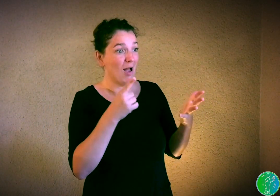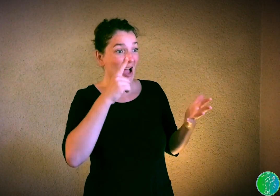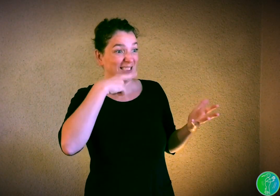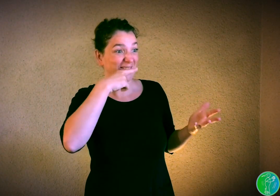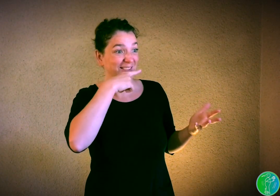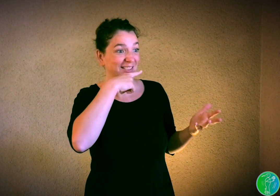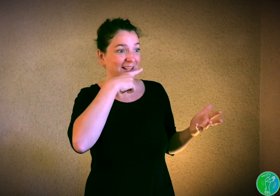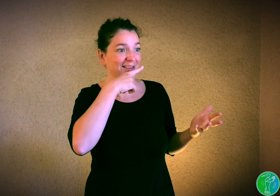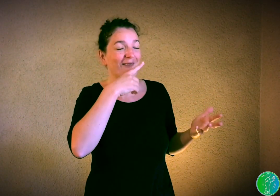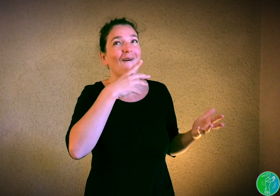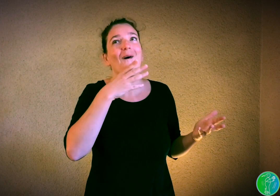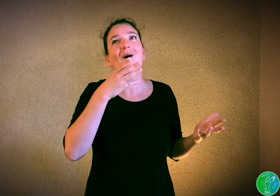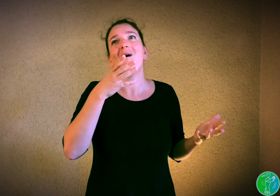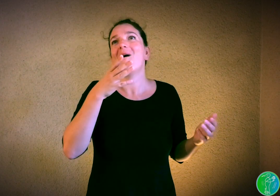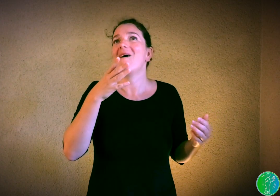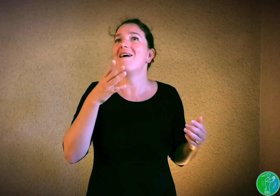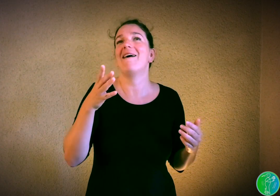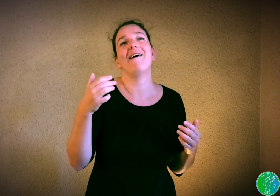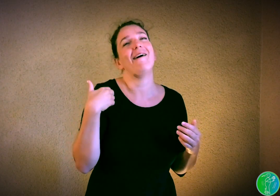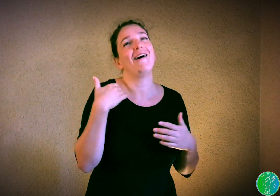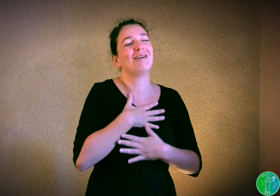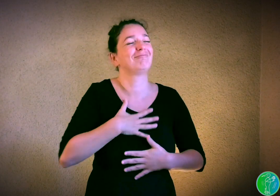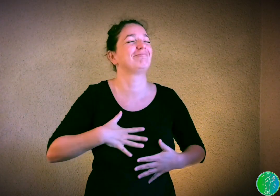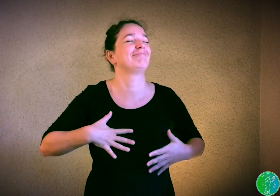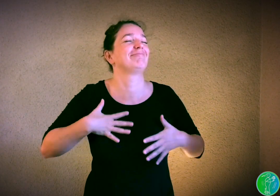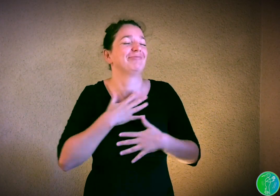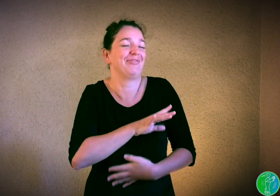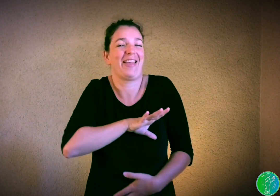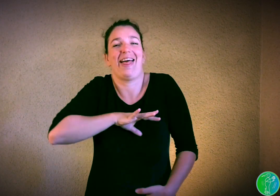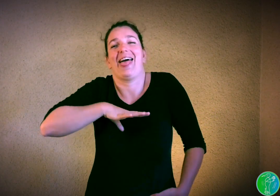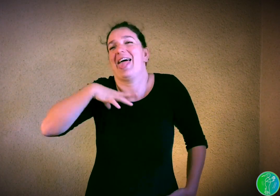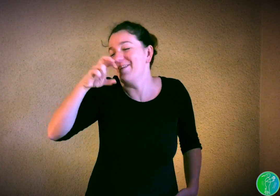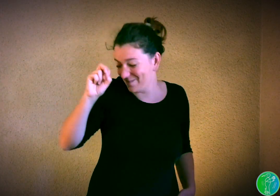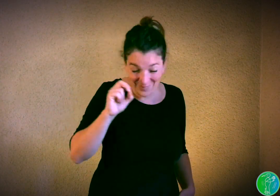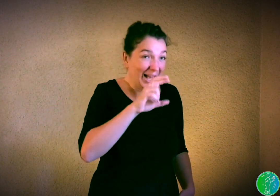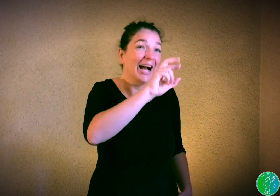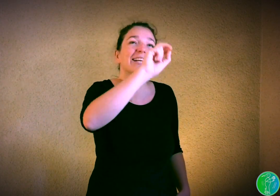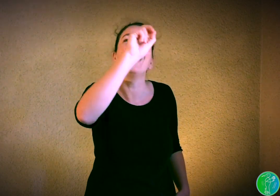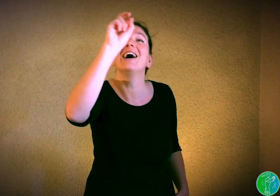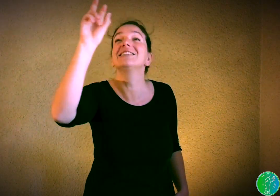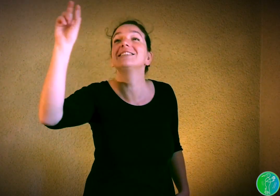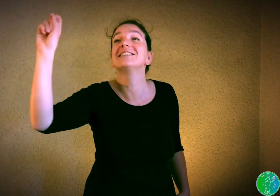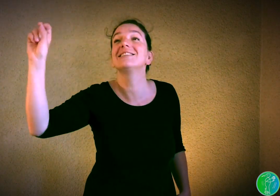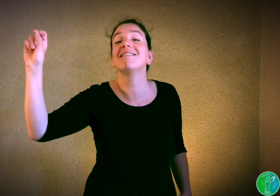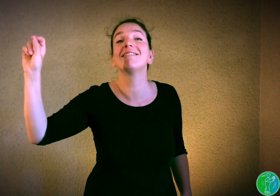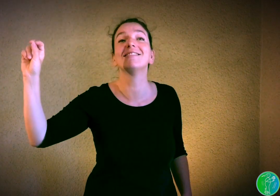dents. Et il se sentit fier de son idée de voyage.